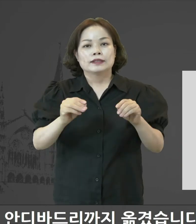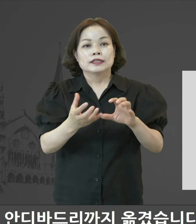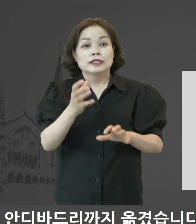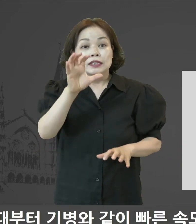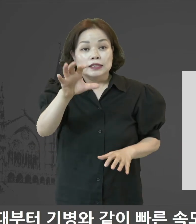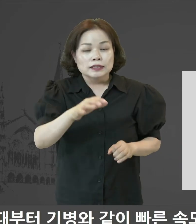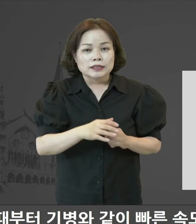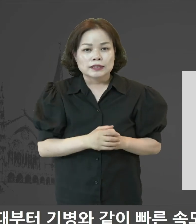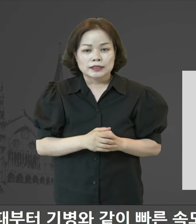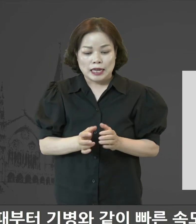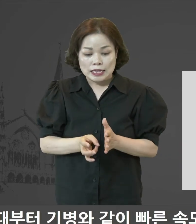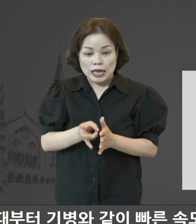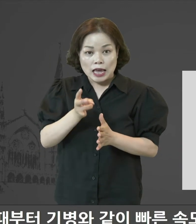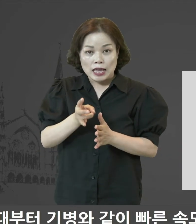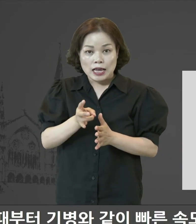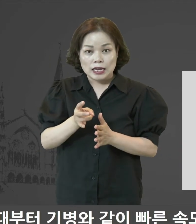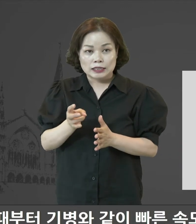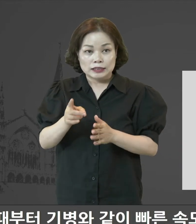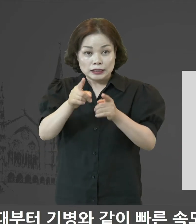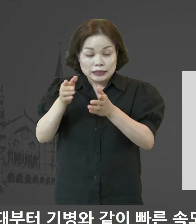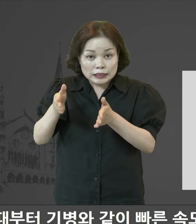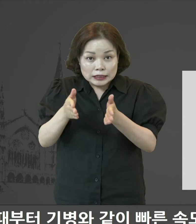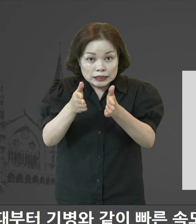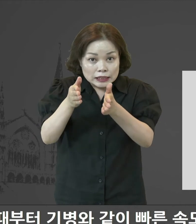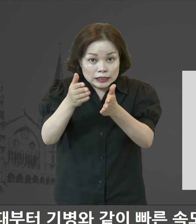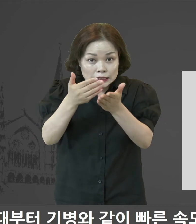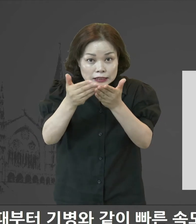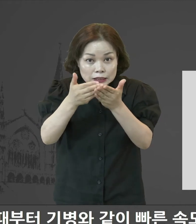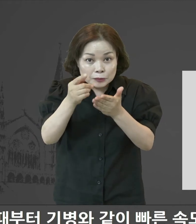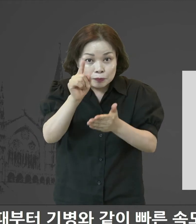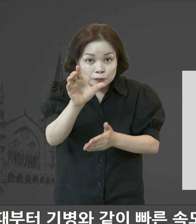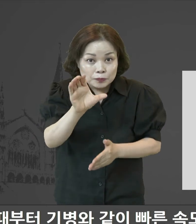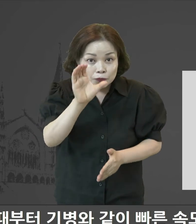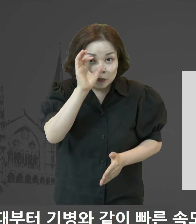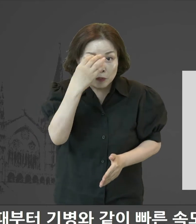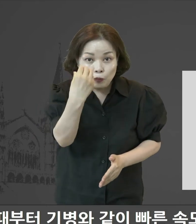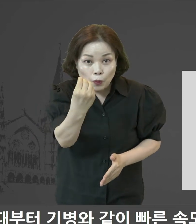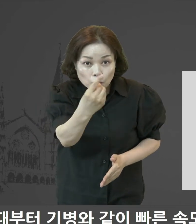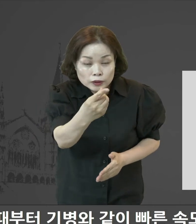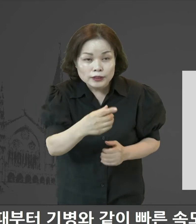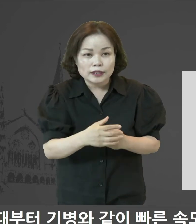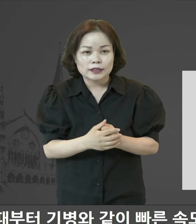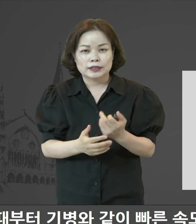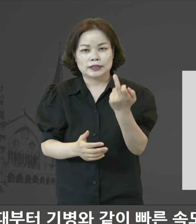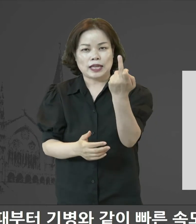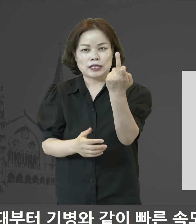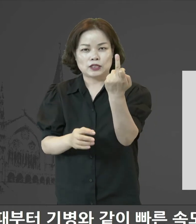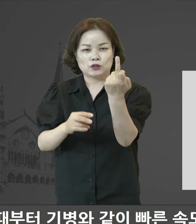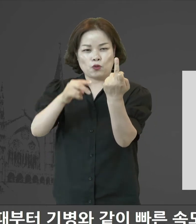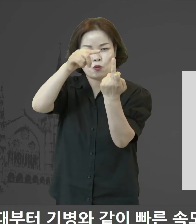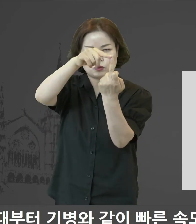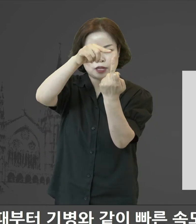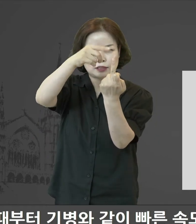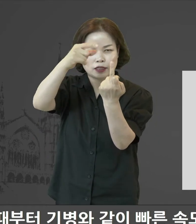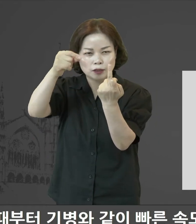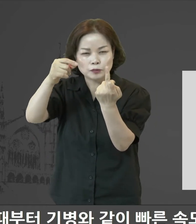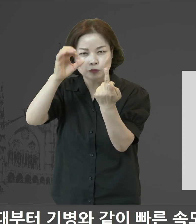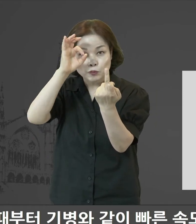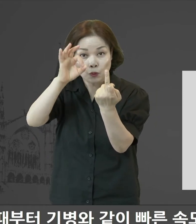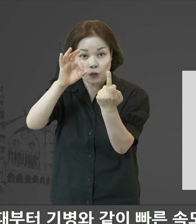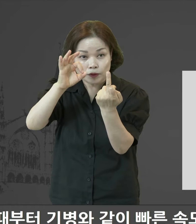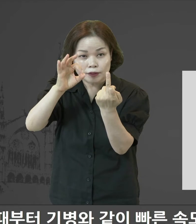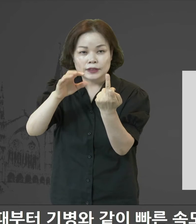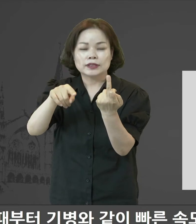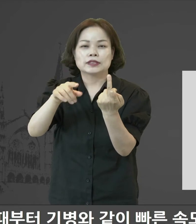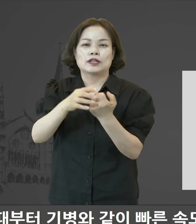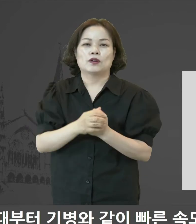예루살렘에서 안디바드리까지는 이런 동선으로 움직여집니다. 저기 이제 조금 산 꼭대기처럼 보이고 이렇게 산 기슭처럼 내려가죠. 이제